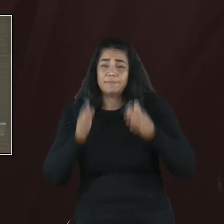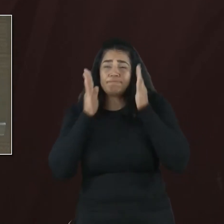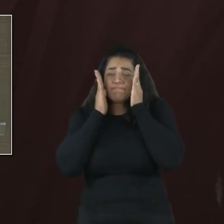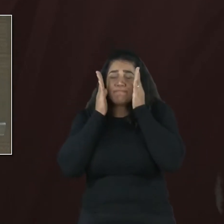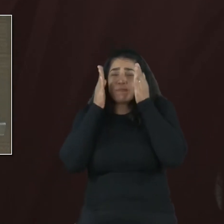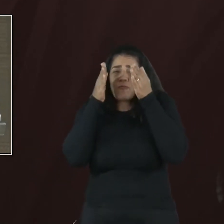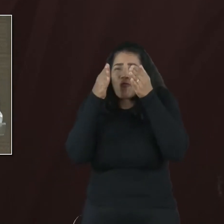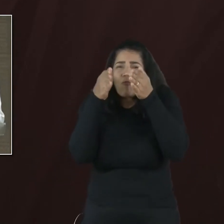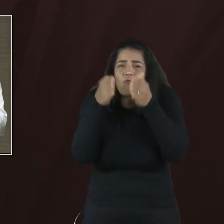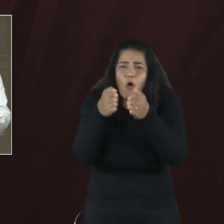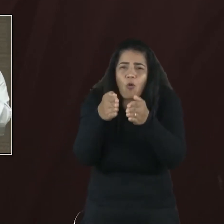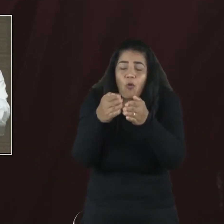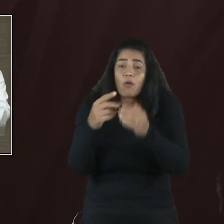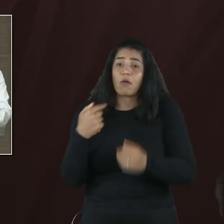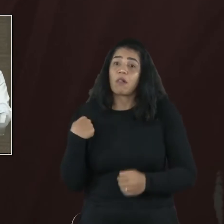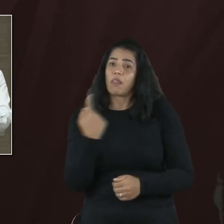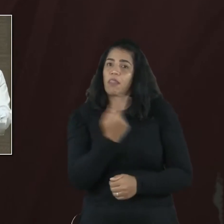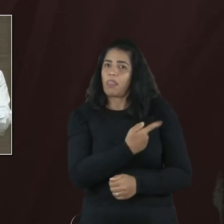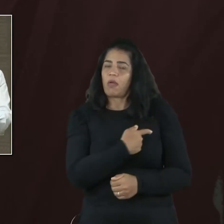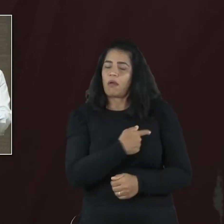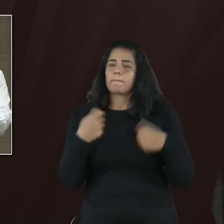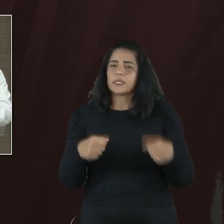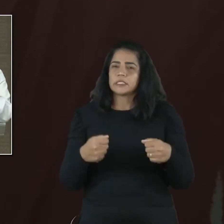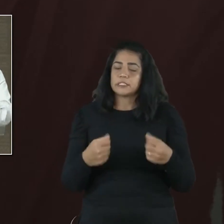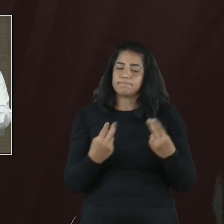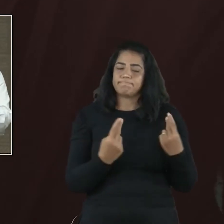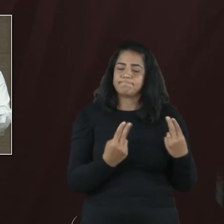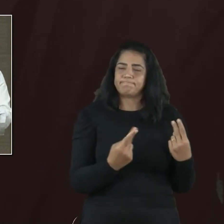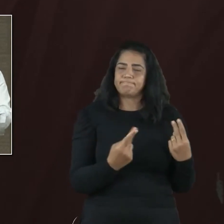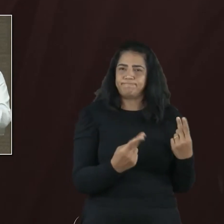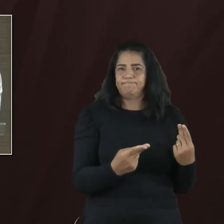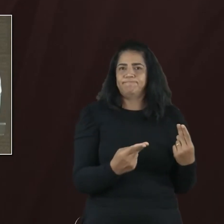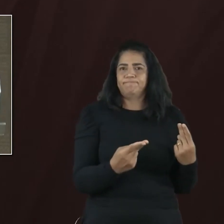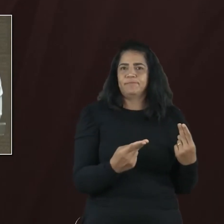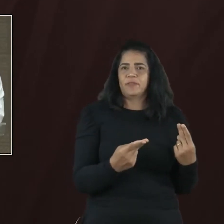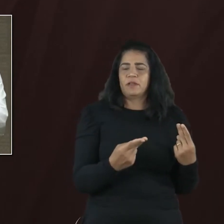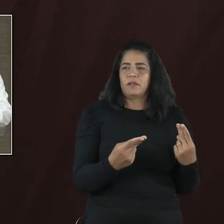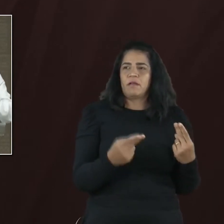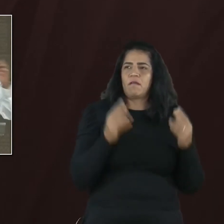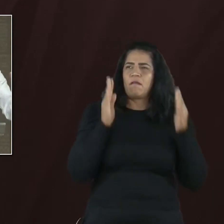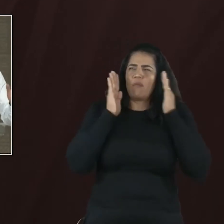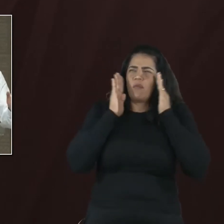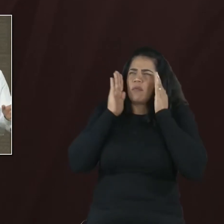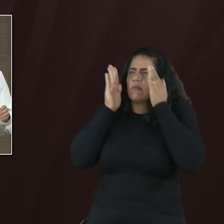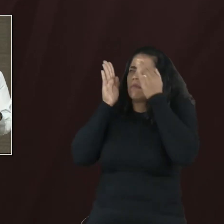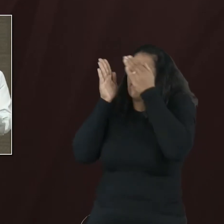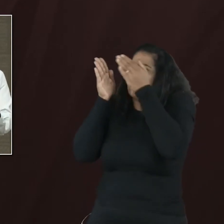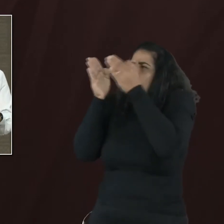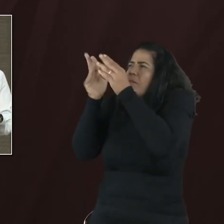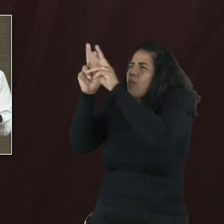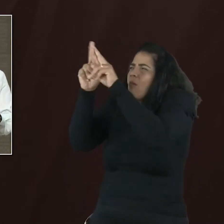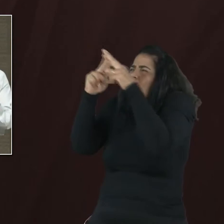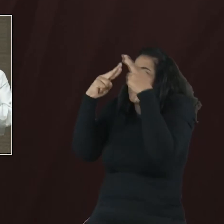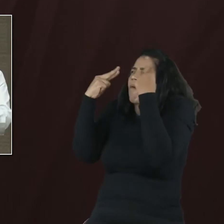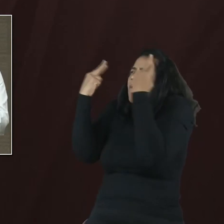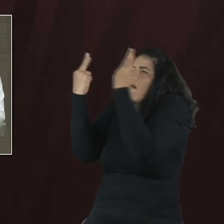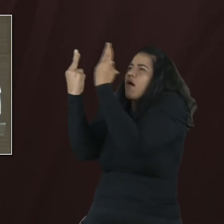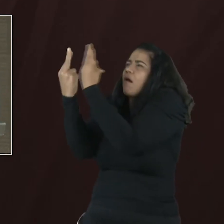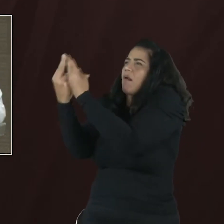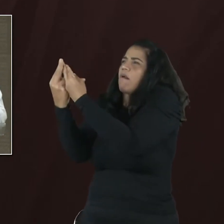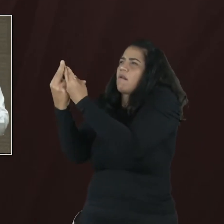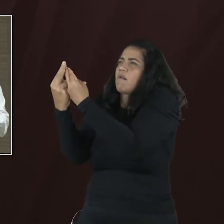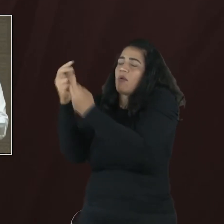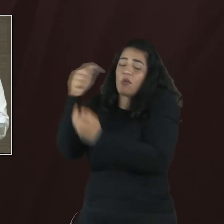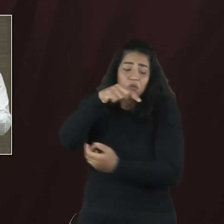ser assim, correndo essa carreira, não olhando para carro bonito para comprar, uma casa linda para viver. Irmão,